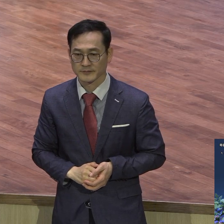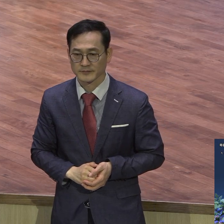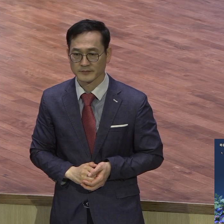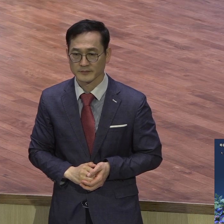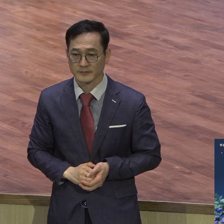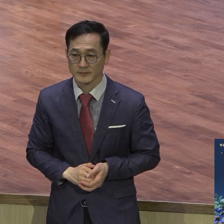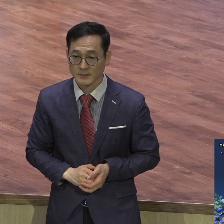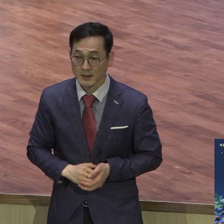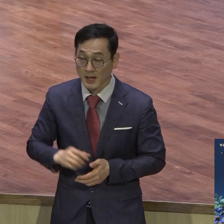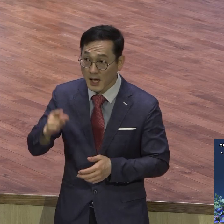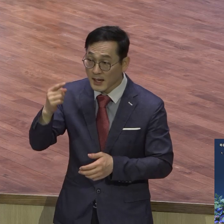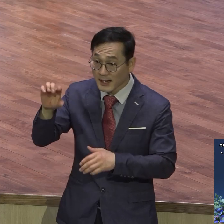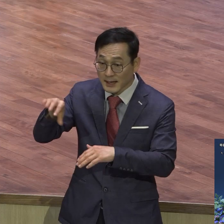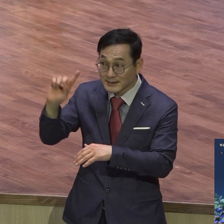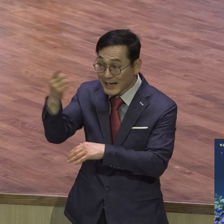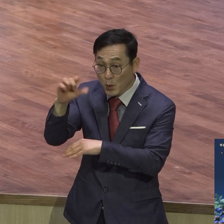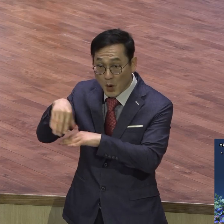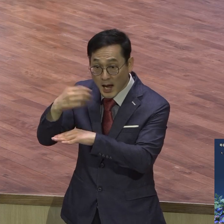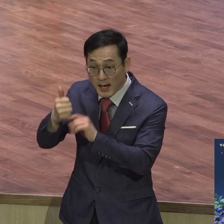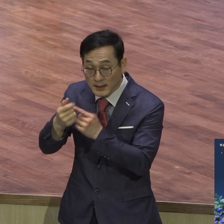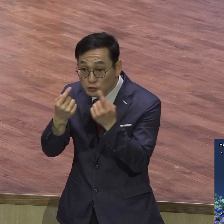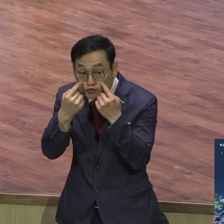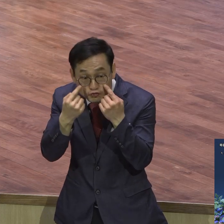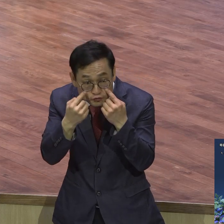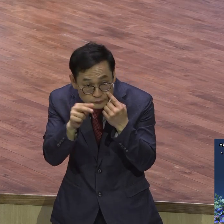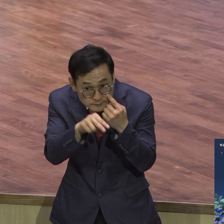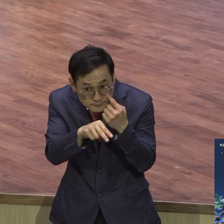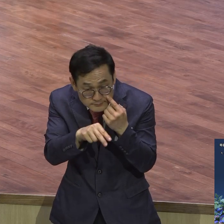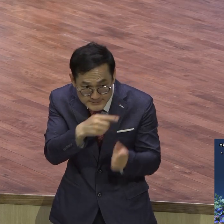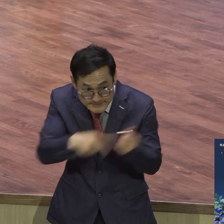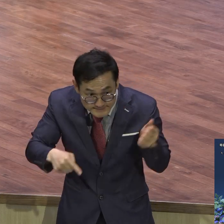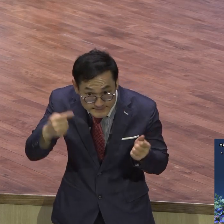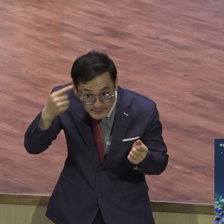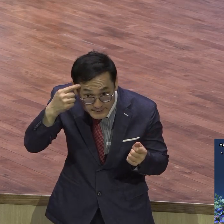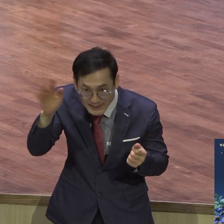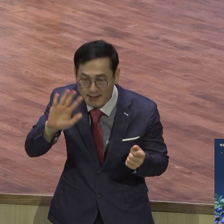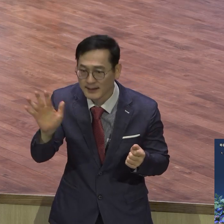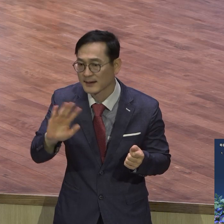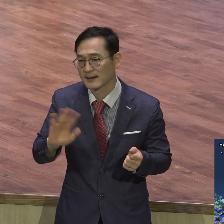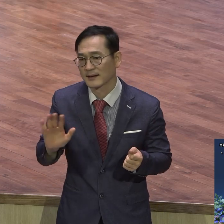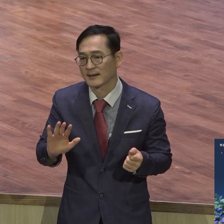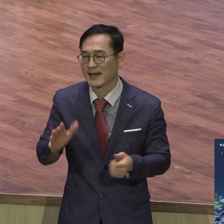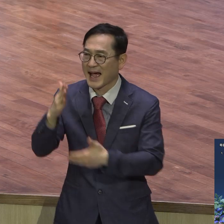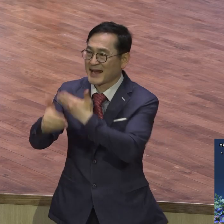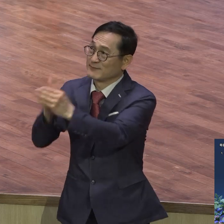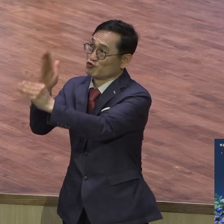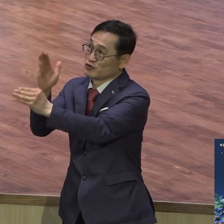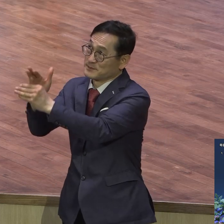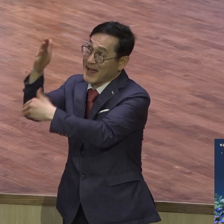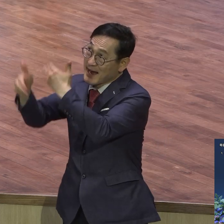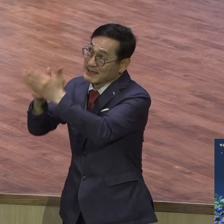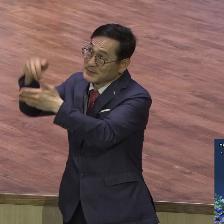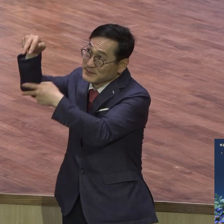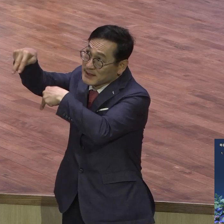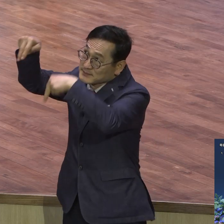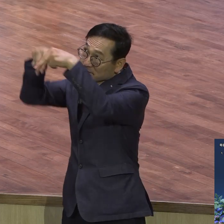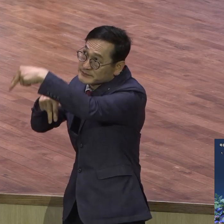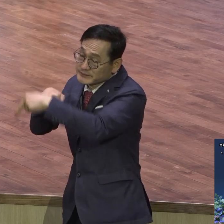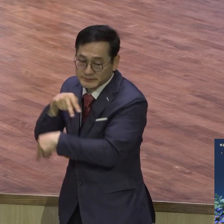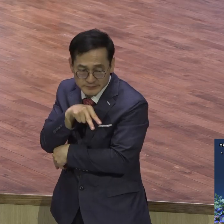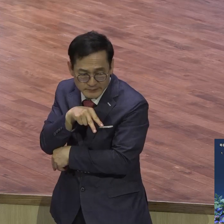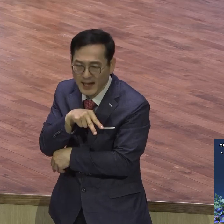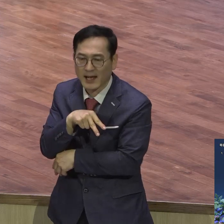바라보는 눈이 달랐어요 하나님 중심으로 완전히 전환되어